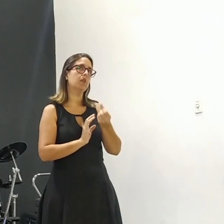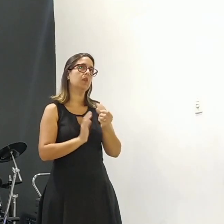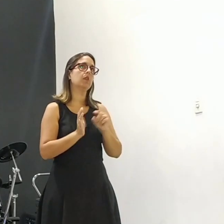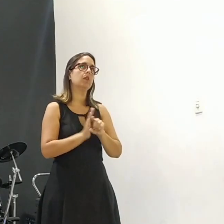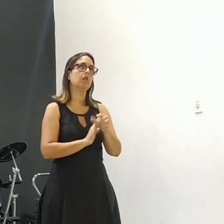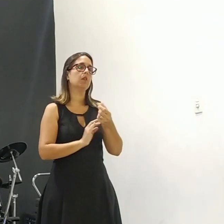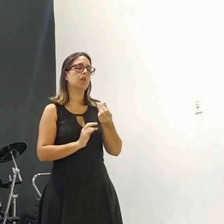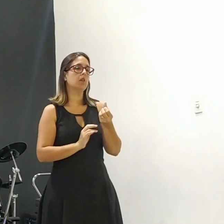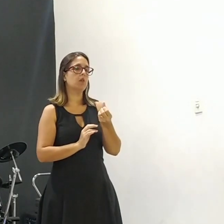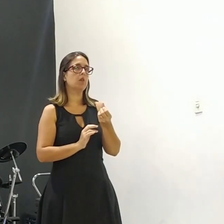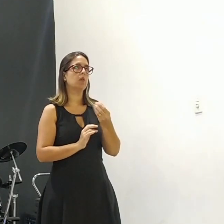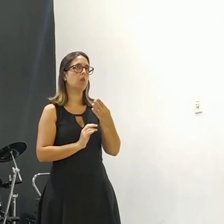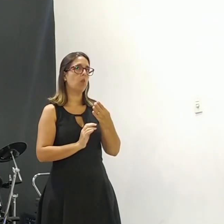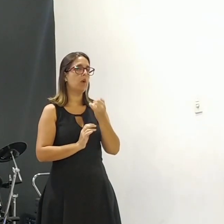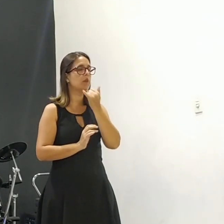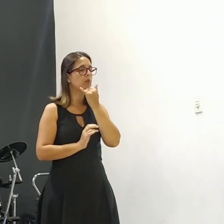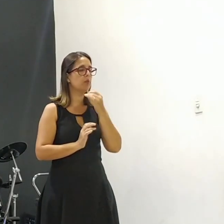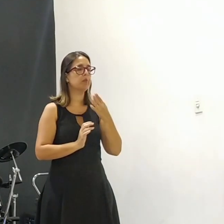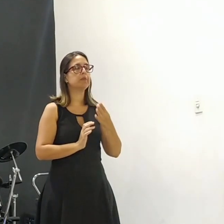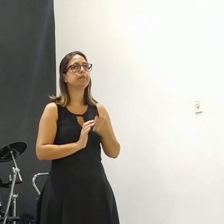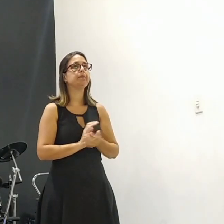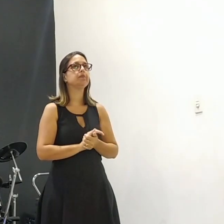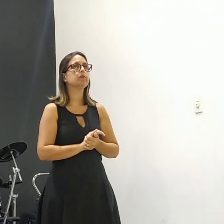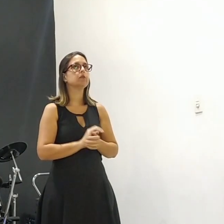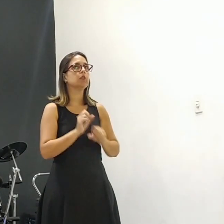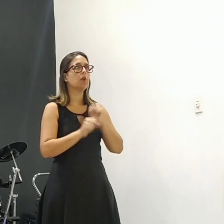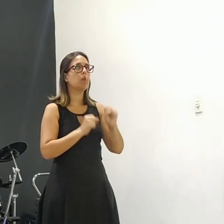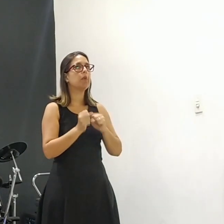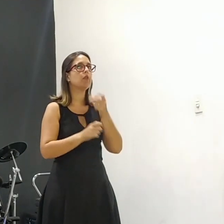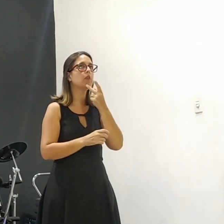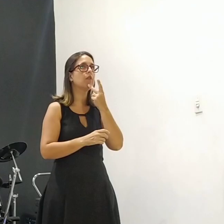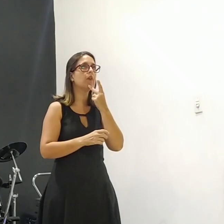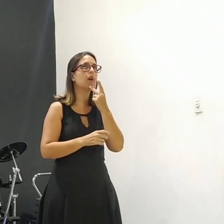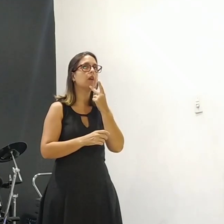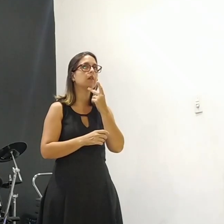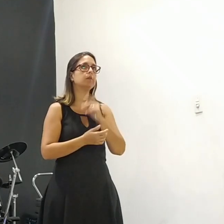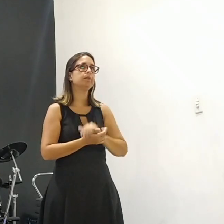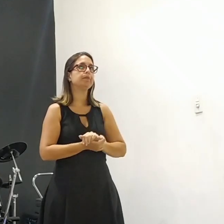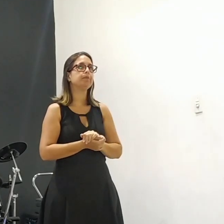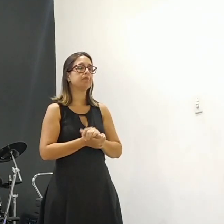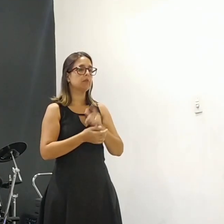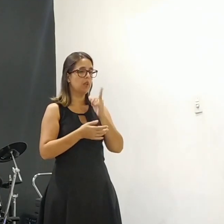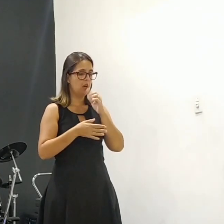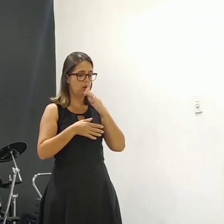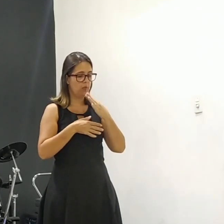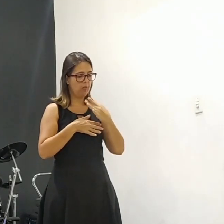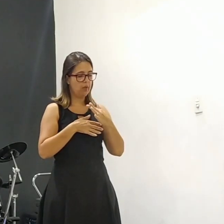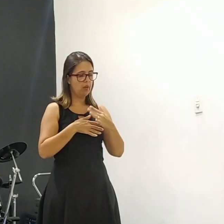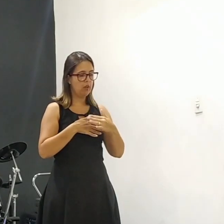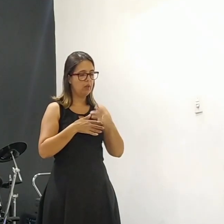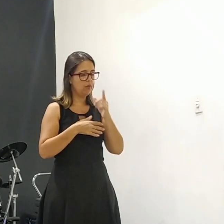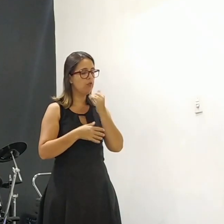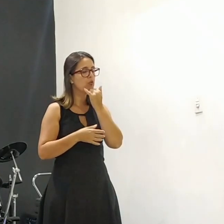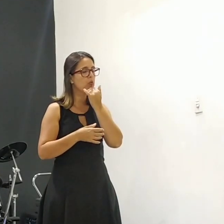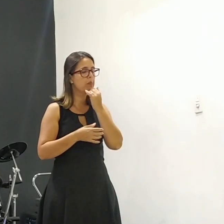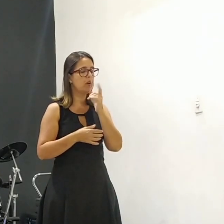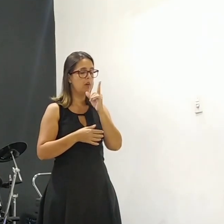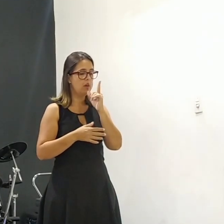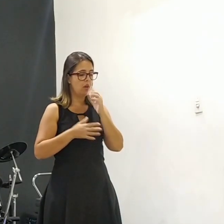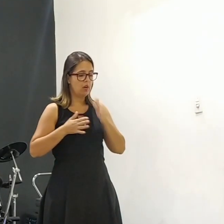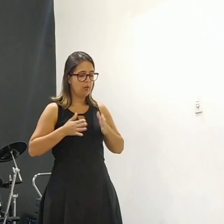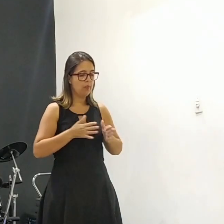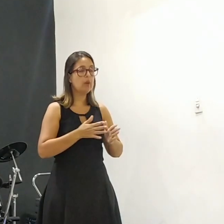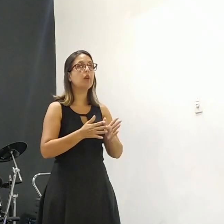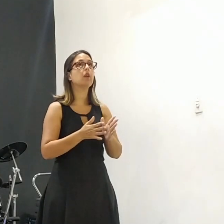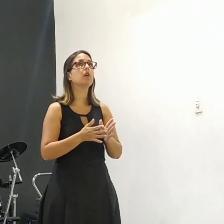o salmista vai dizer para nós assim: há um rio cujas correntes alegram a cidade de Deus,